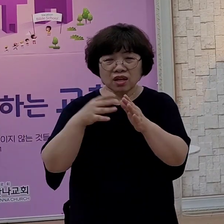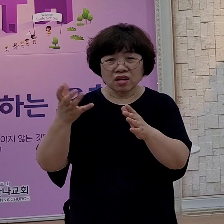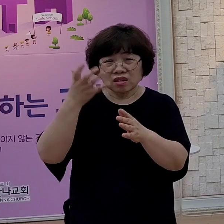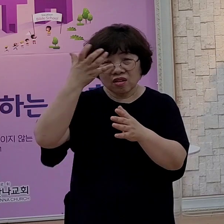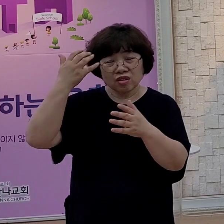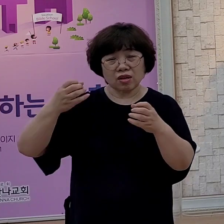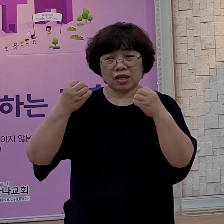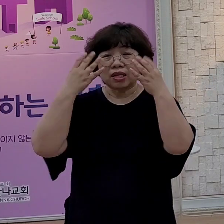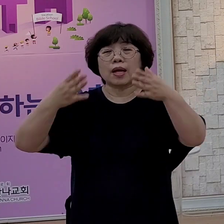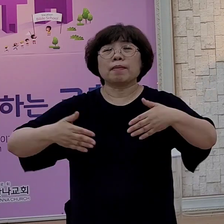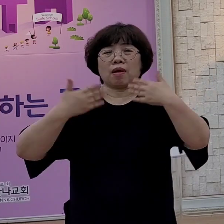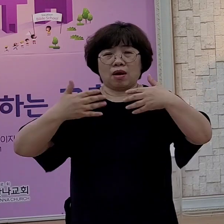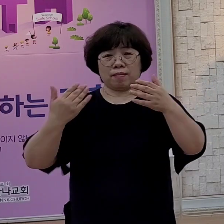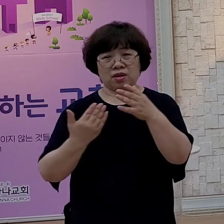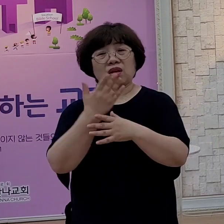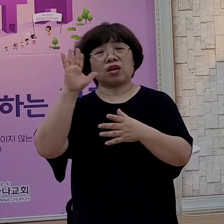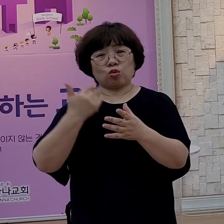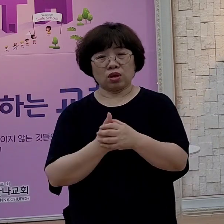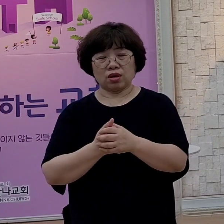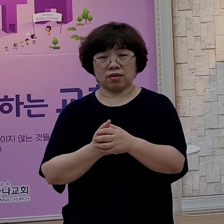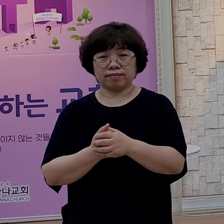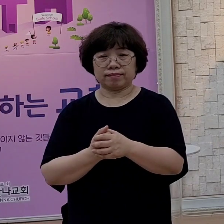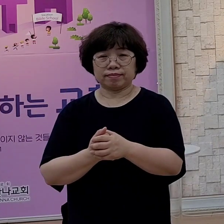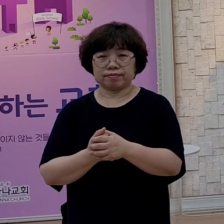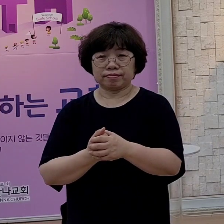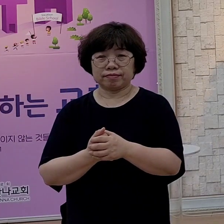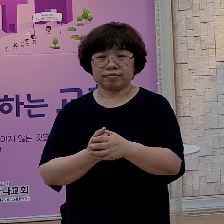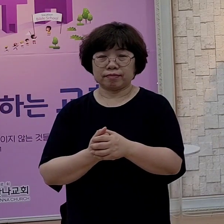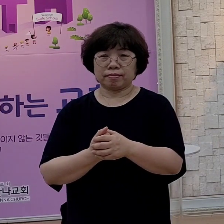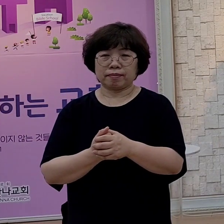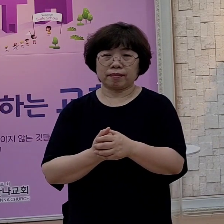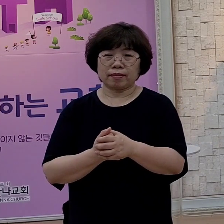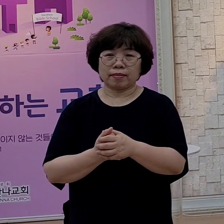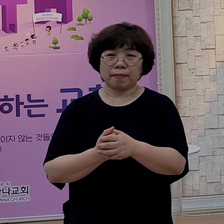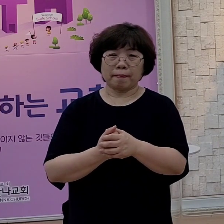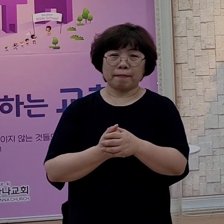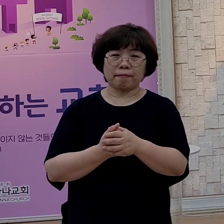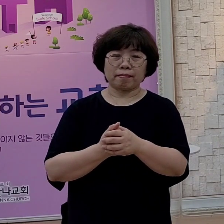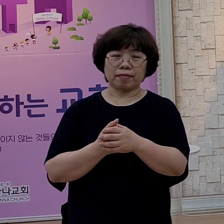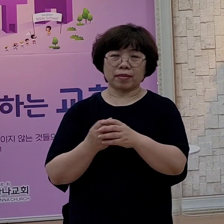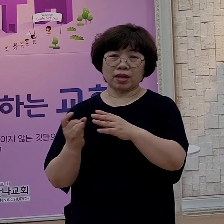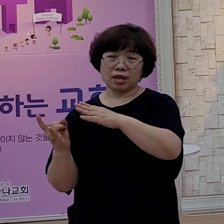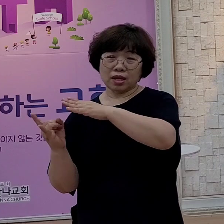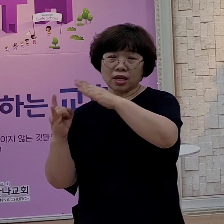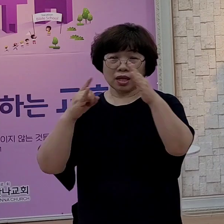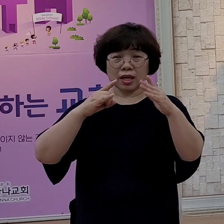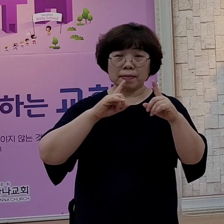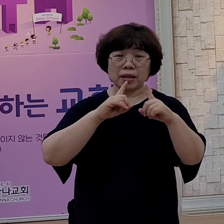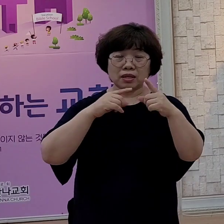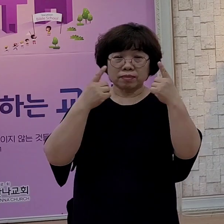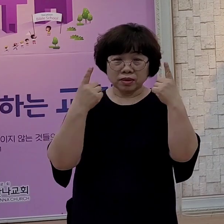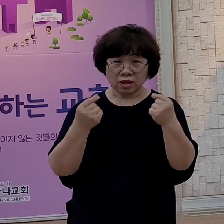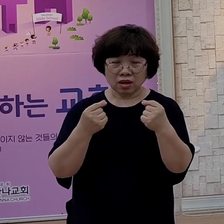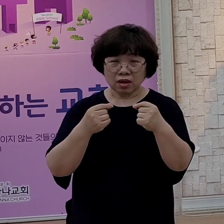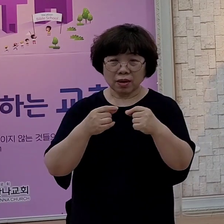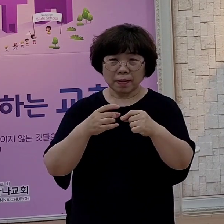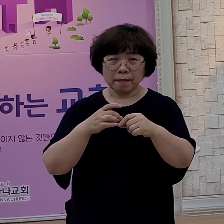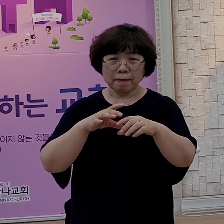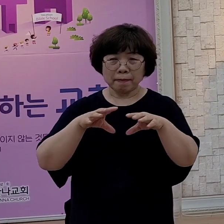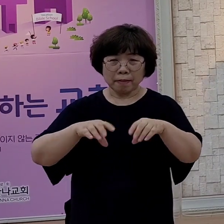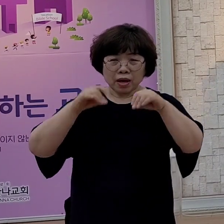모인 그곳에서 성령의 바람이 나왔어요. 마치 그 에스겔 말씀처럼 마른